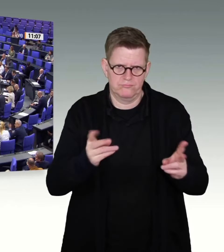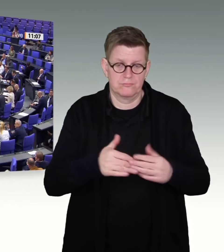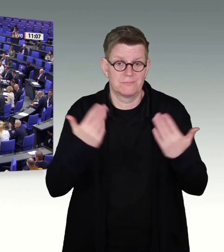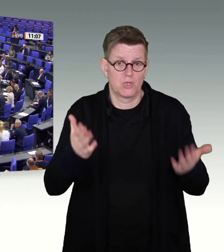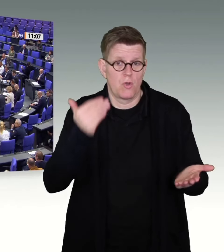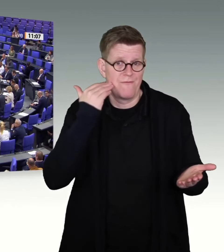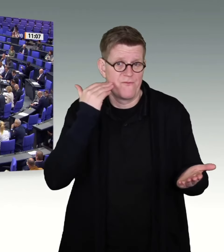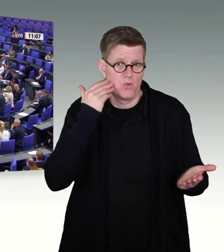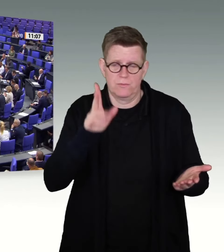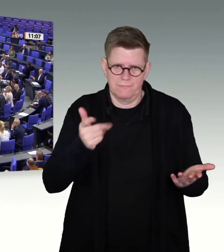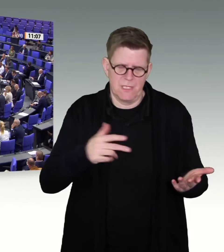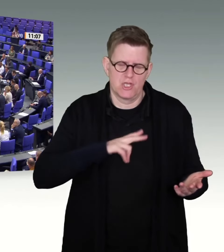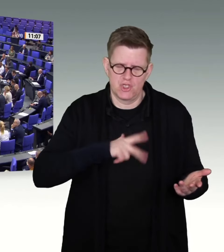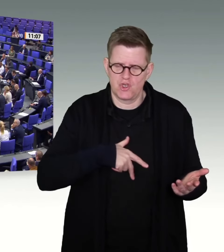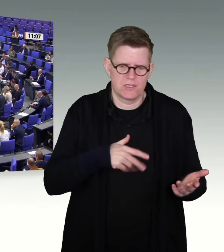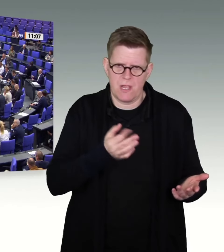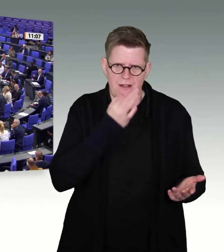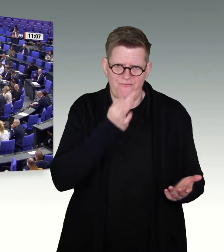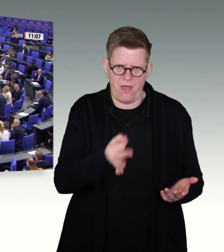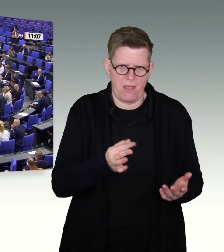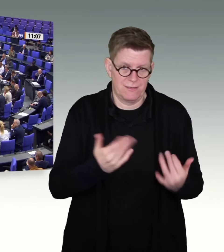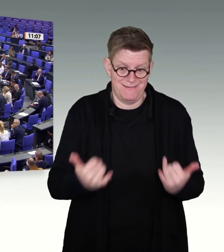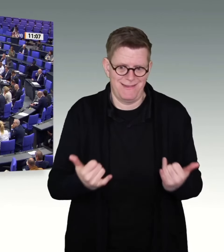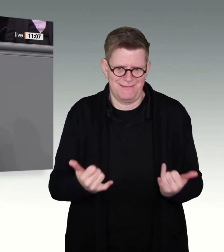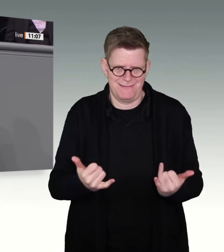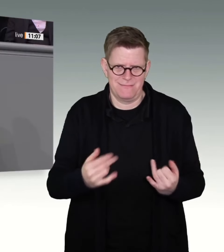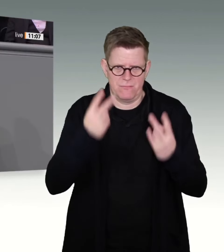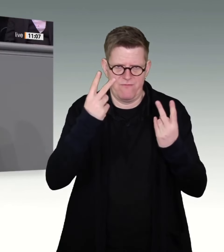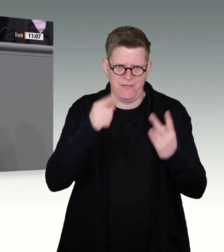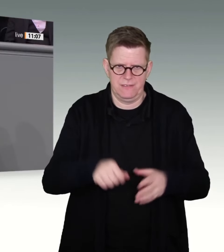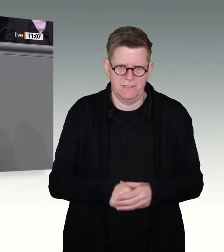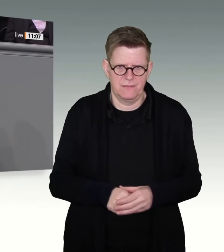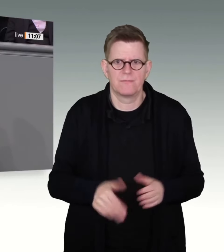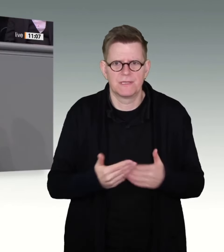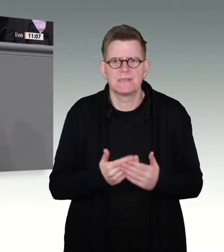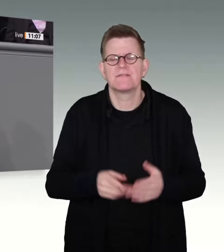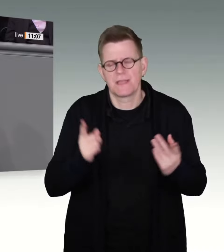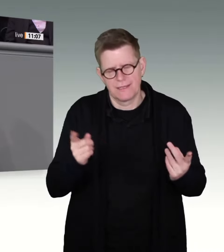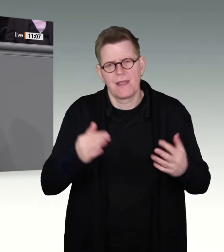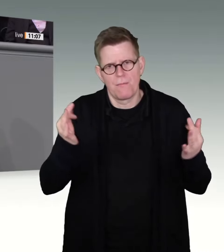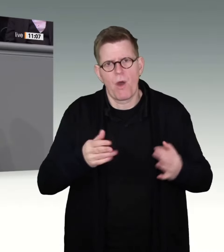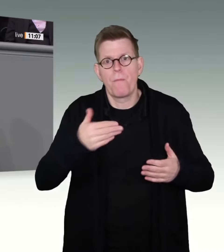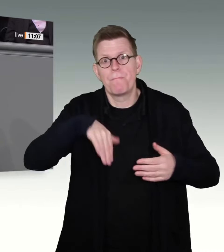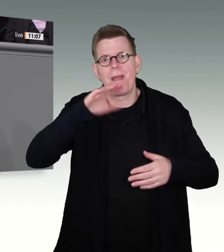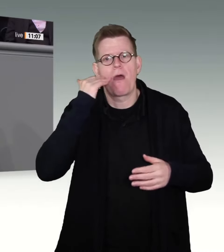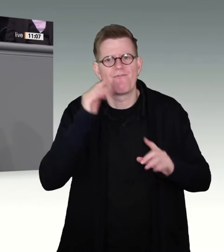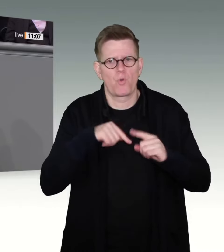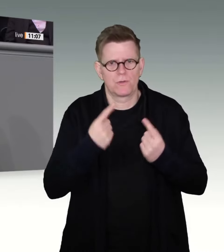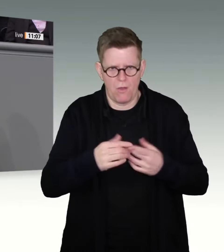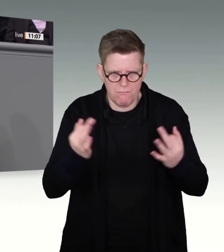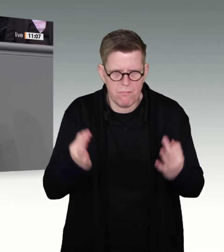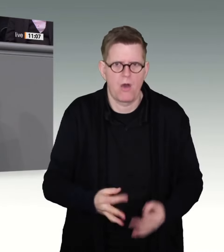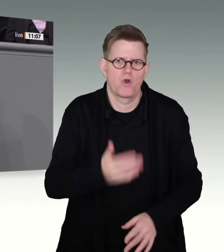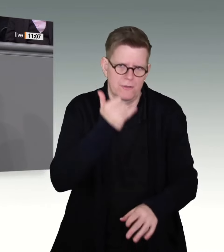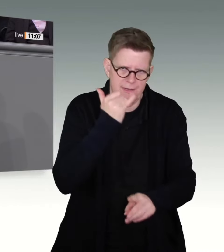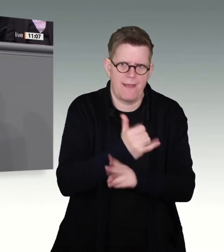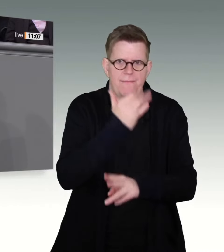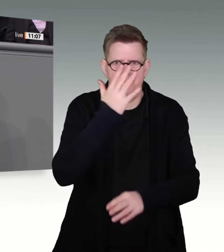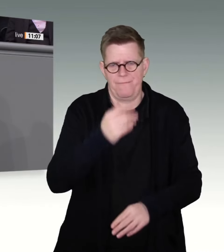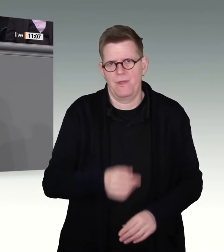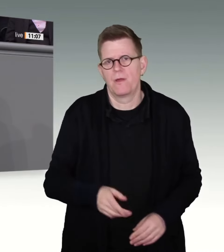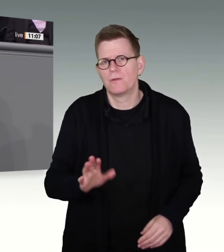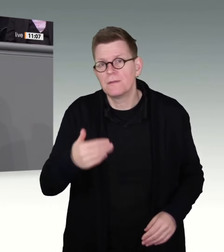unserer Zeit? Und es ist auch unbestritten, dass es mehr Wohnraum braucht, es bedarfsgerechteren Wohnraum braucht